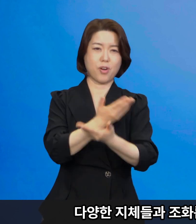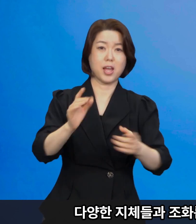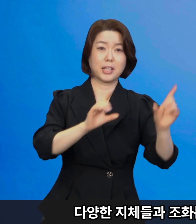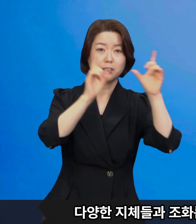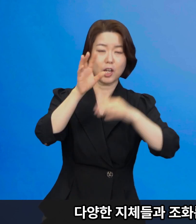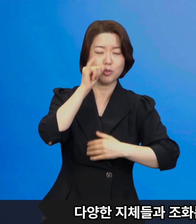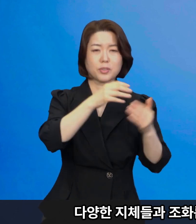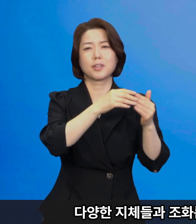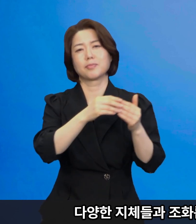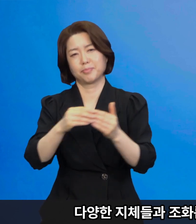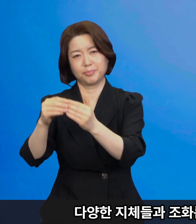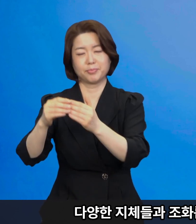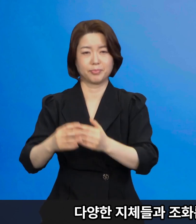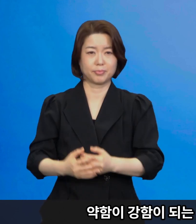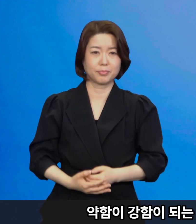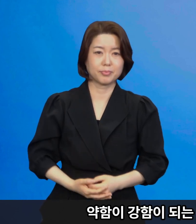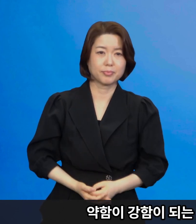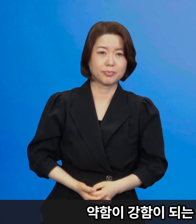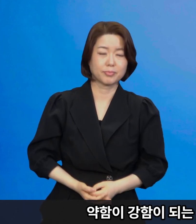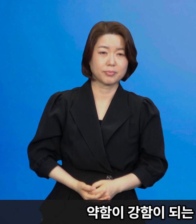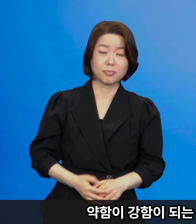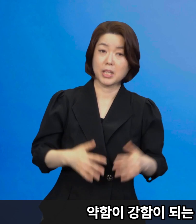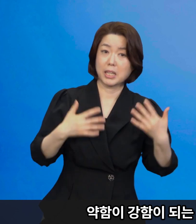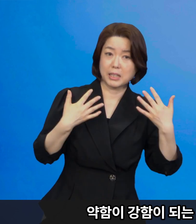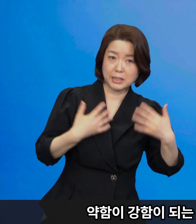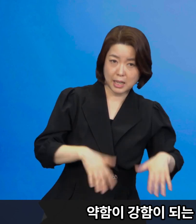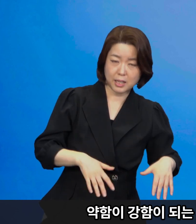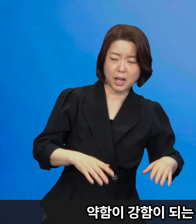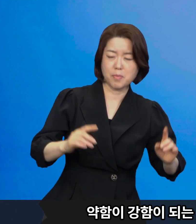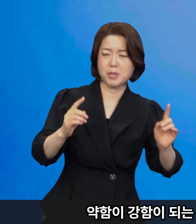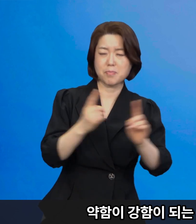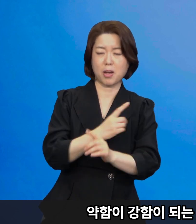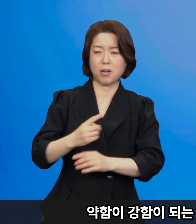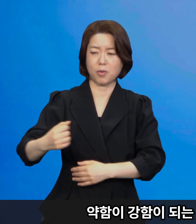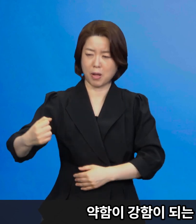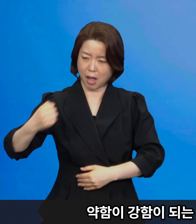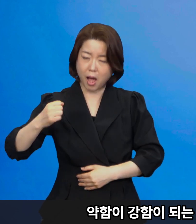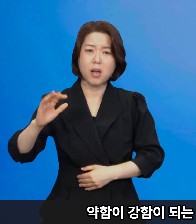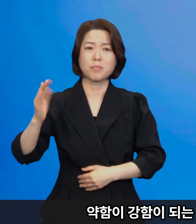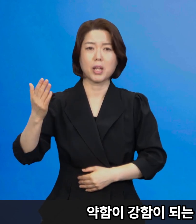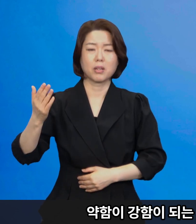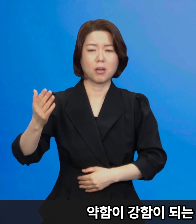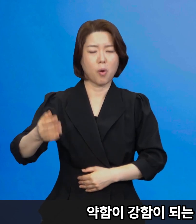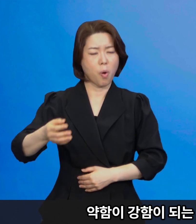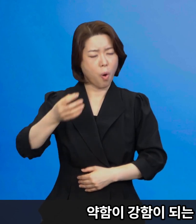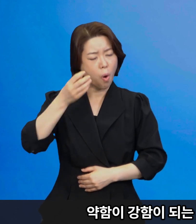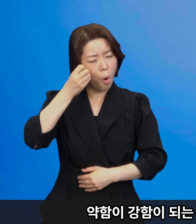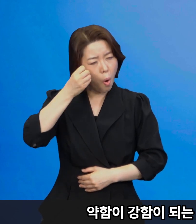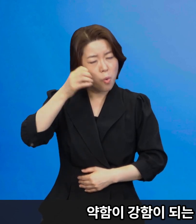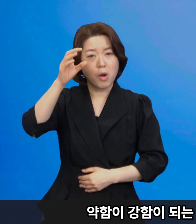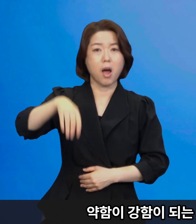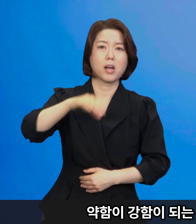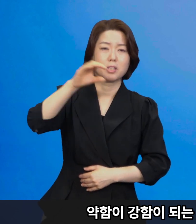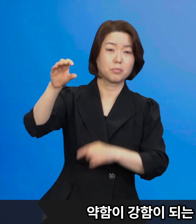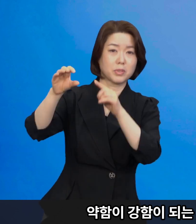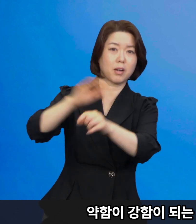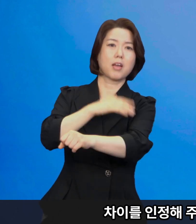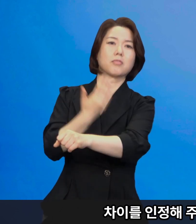이끌어 주십니다. 약함이 강함이 되는 이상한 십자가의